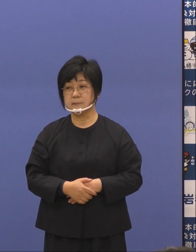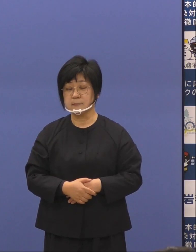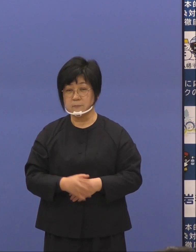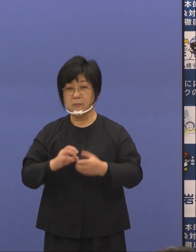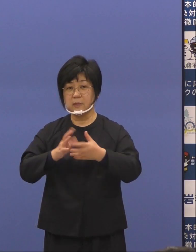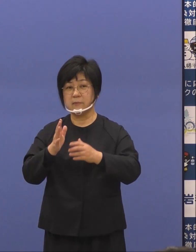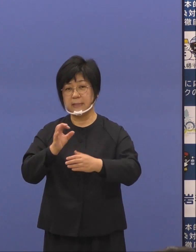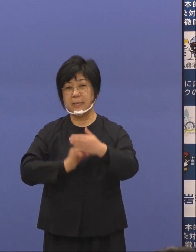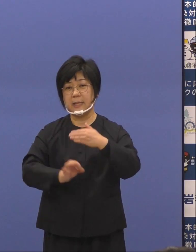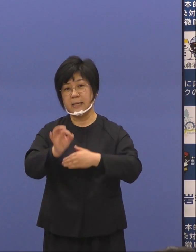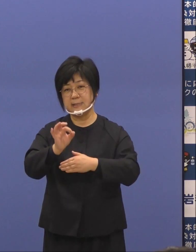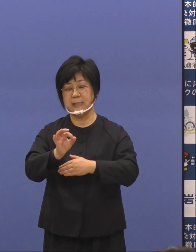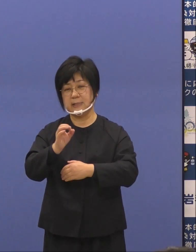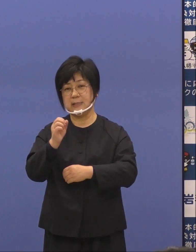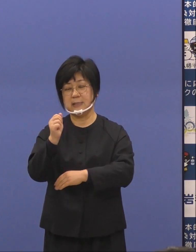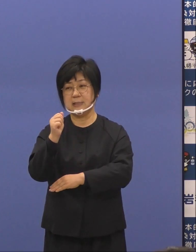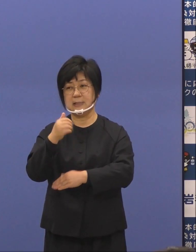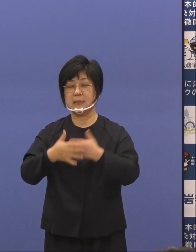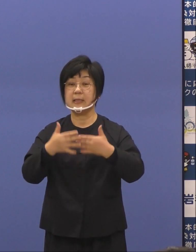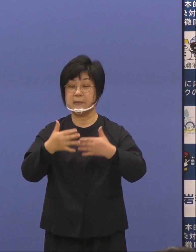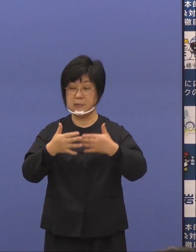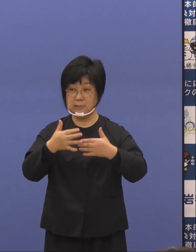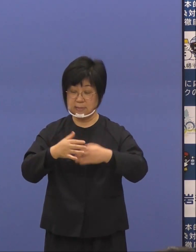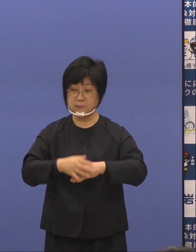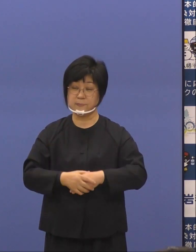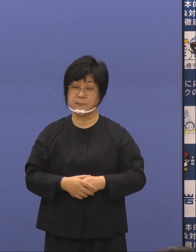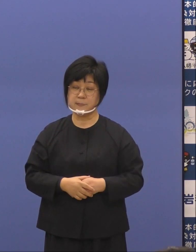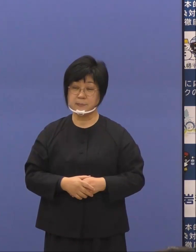岩手朝日テレビの鶴巻です。すみません、はい、先ほ